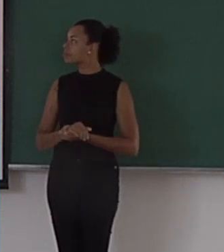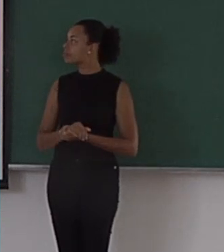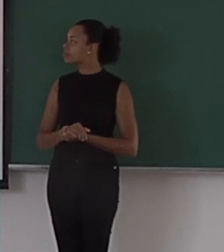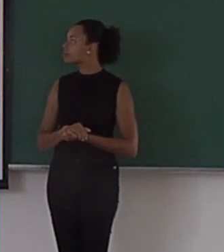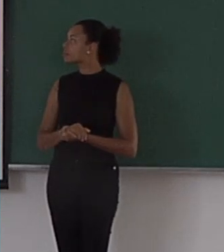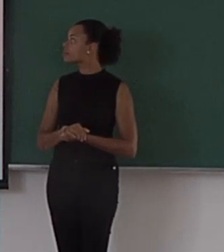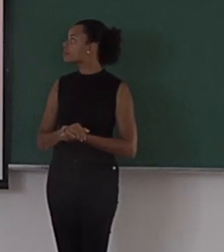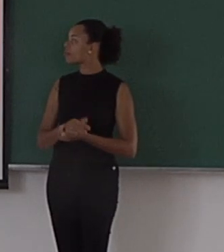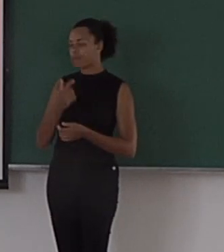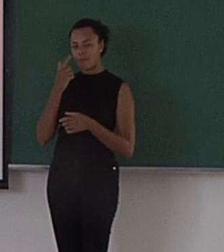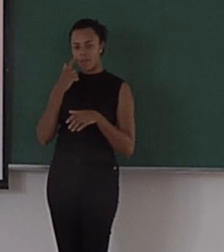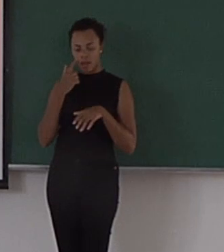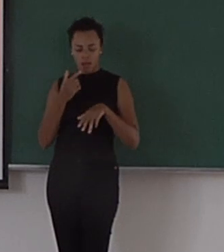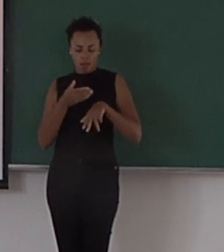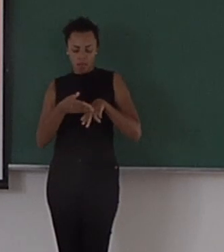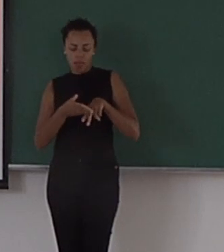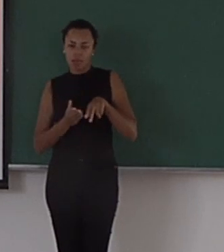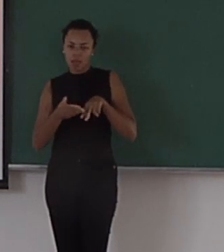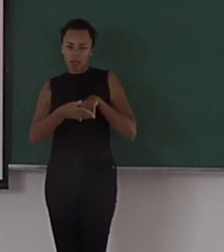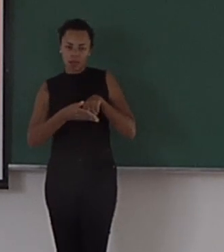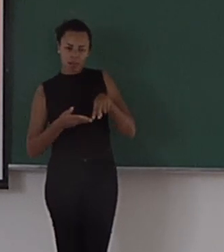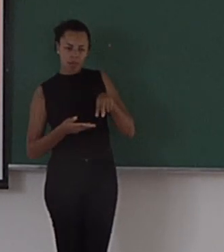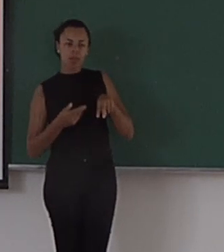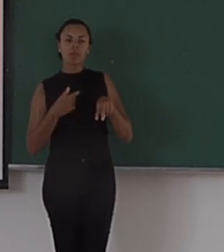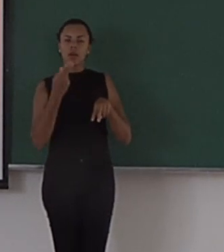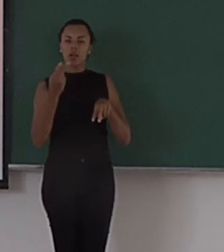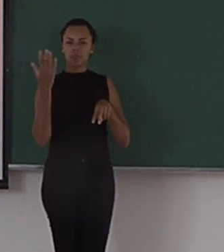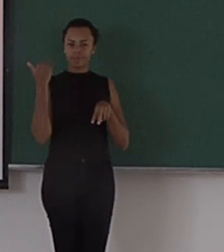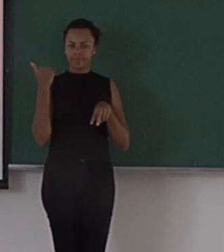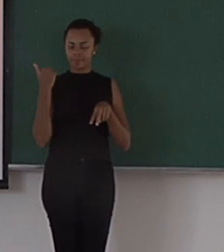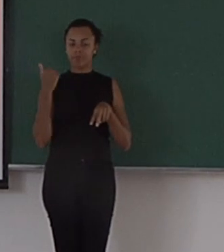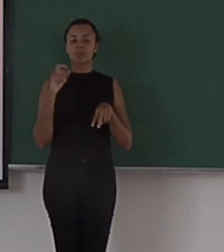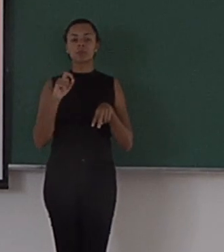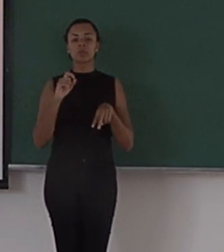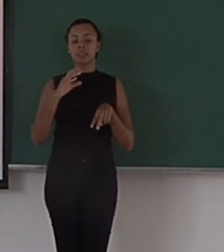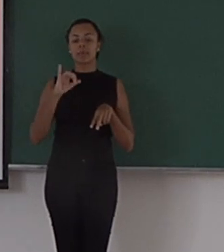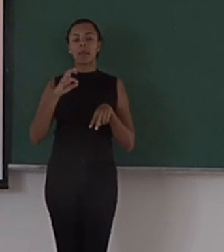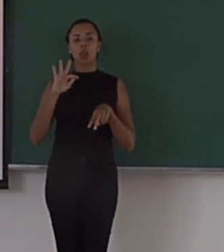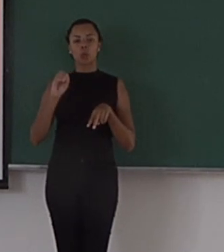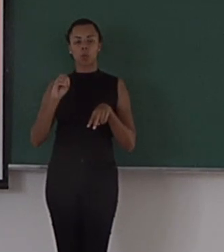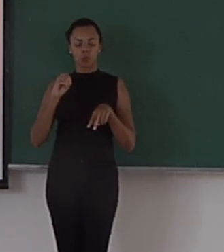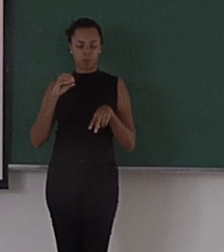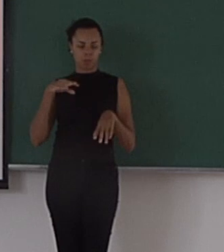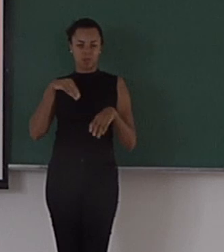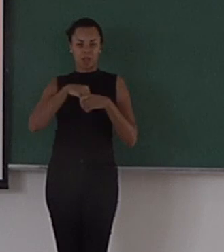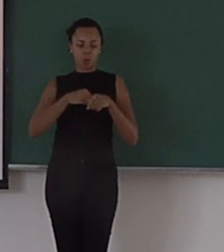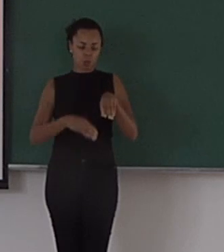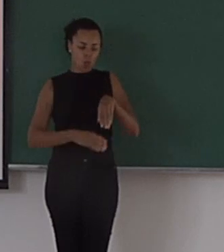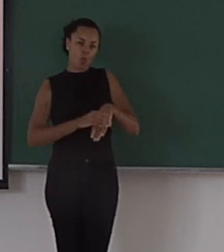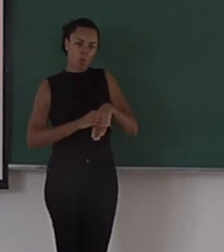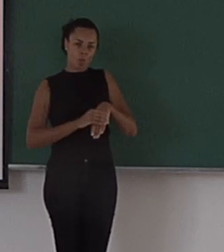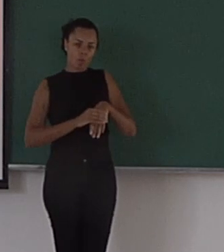de queimadura. Isso daqui, ó, eu comentei anteriormente para vocês, quando cai o cimento, ó, dentro da bota do